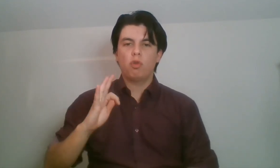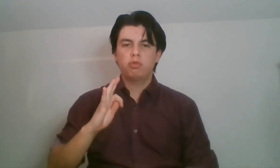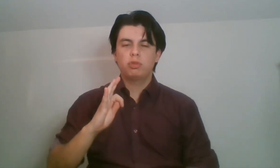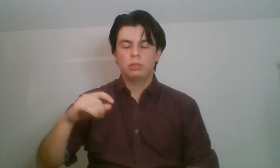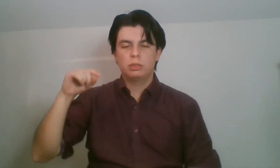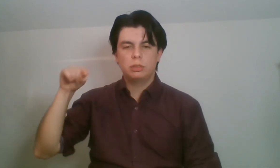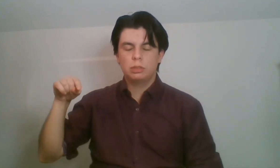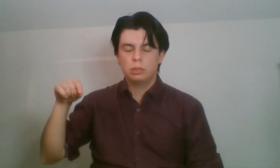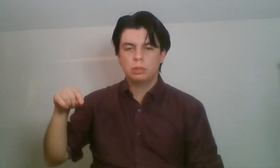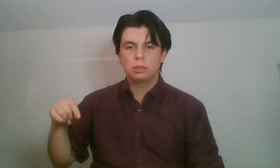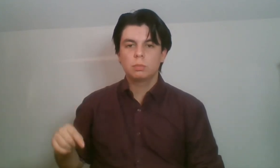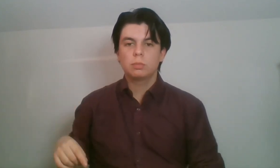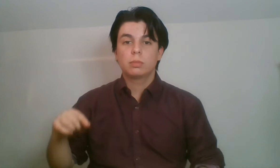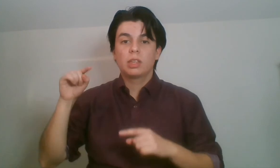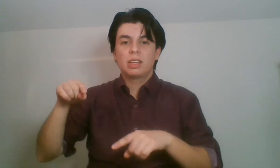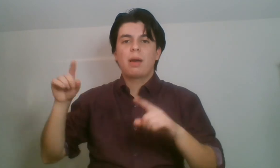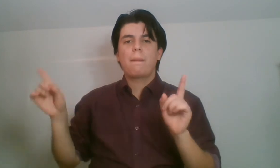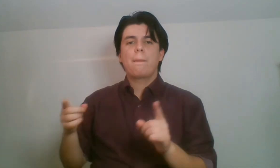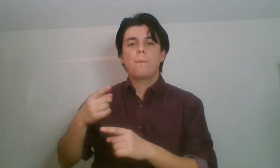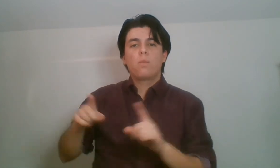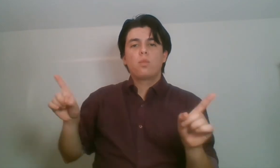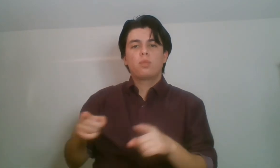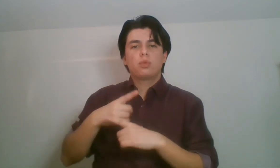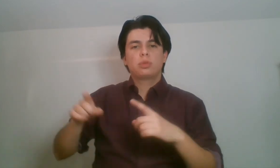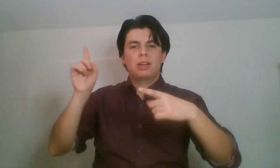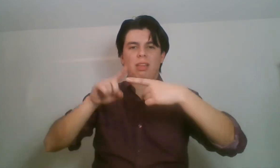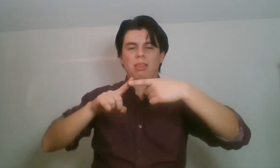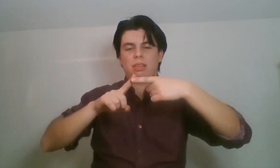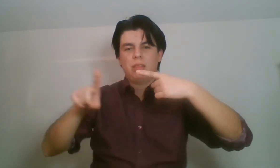del podcast Un Café en el Mavi. Hasta entonces.